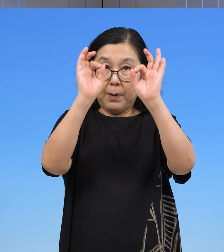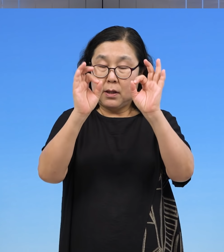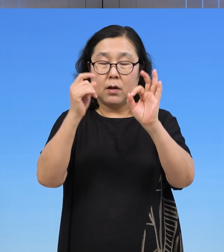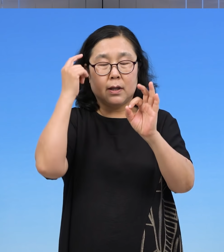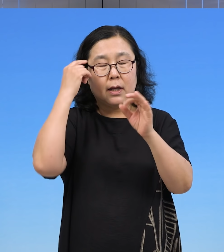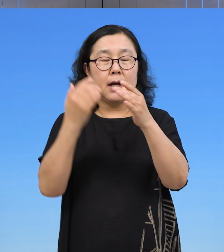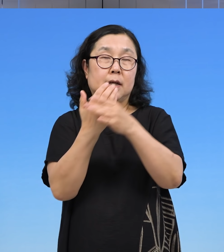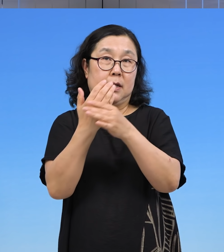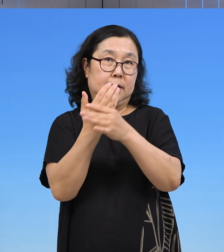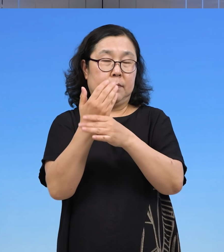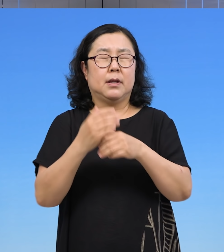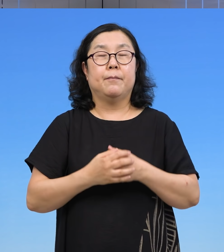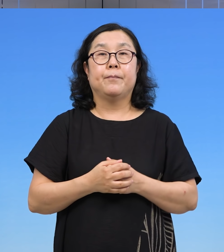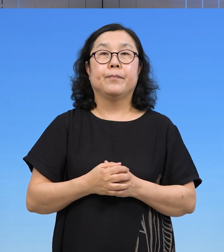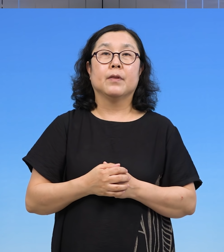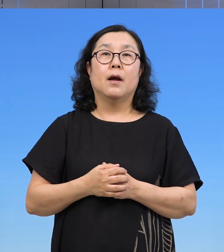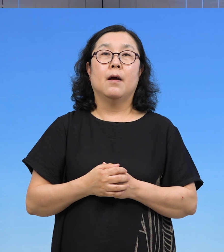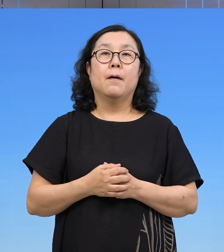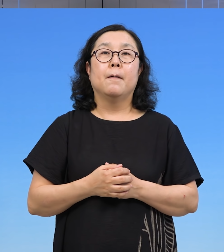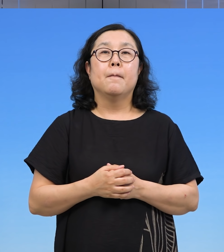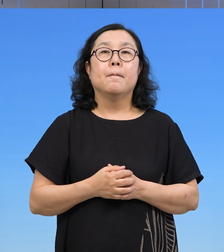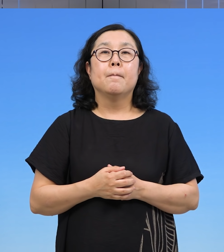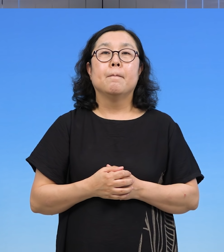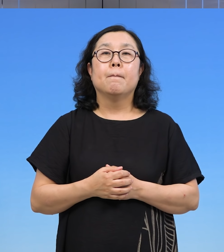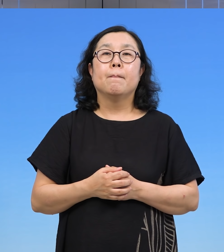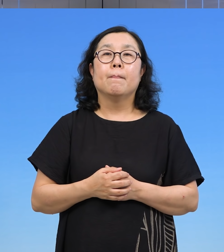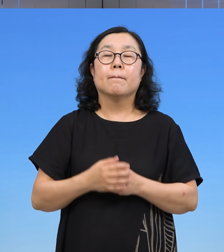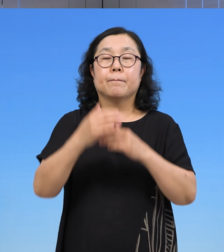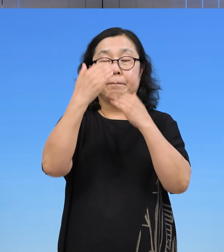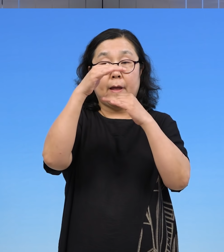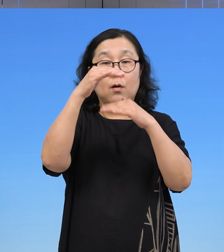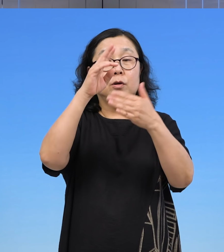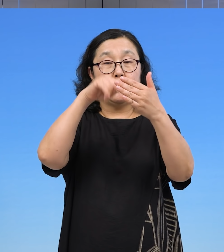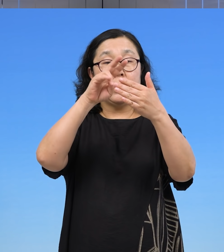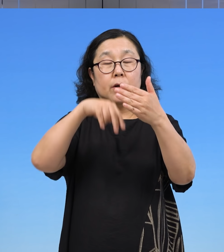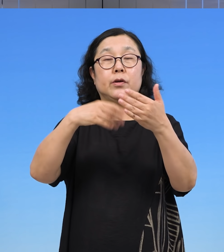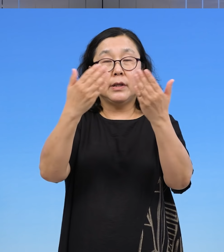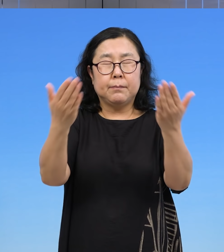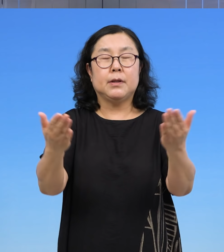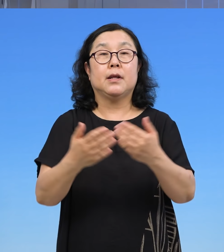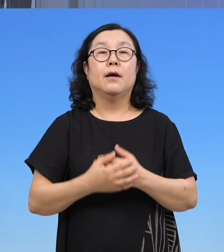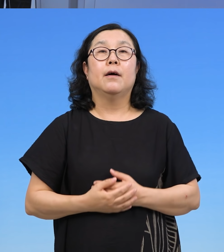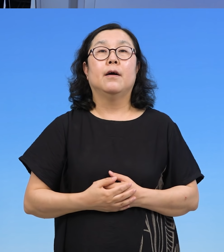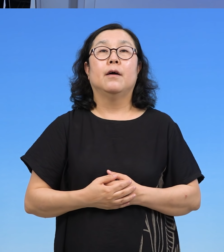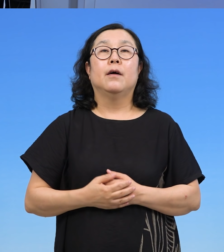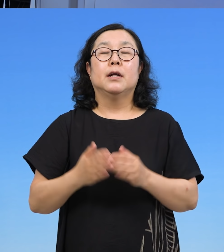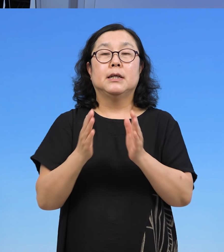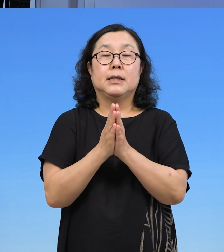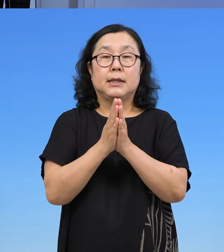너무 마음에 감동이 됐습니다 그 내용을 좀 읽어드리겠습니다